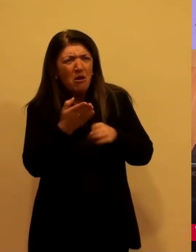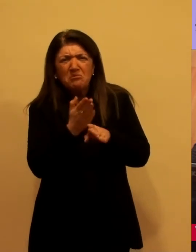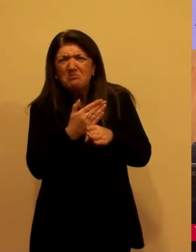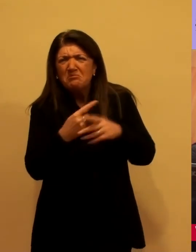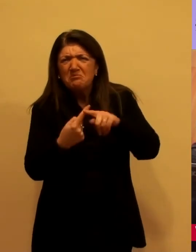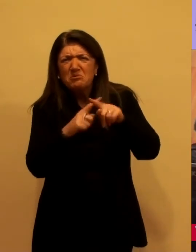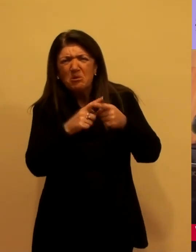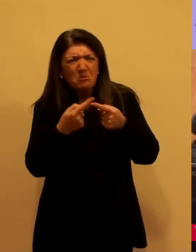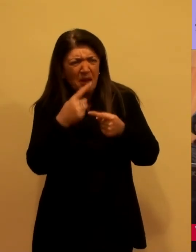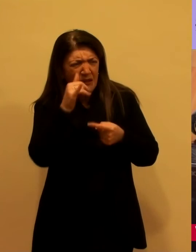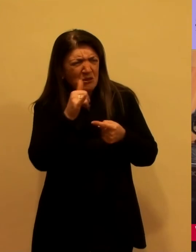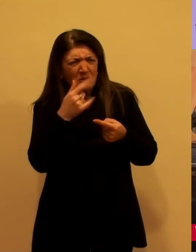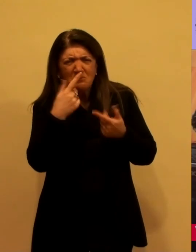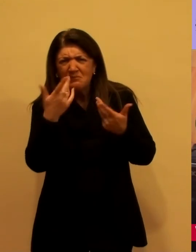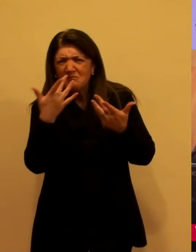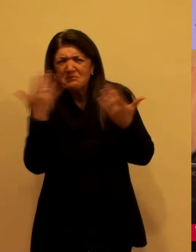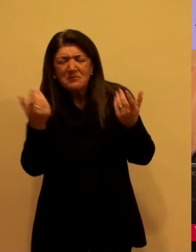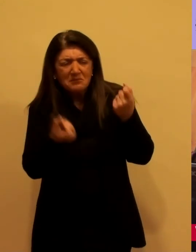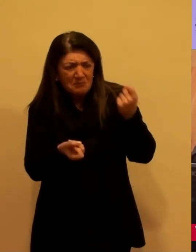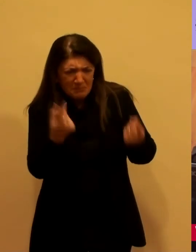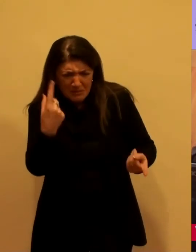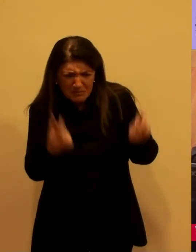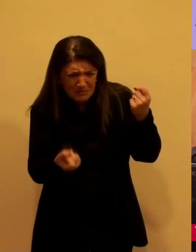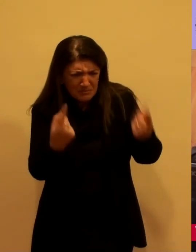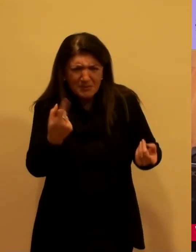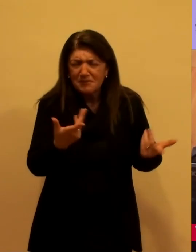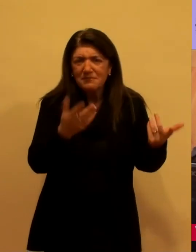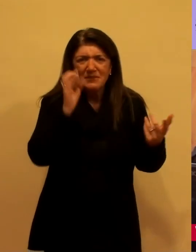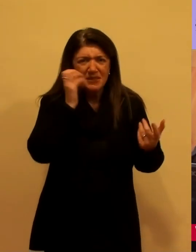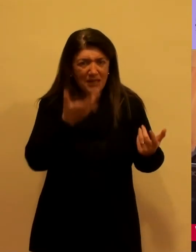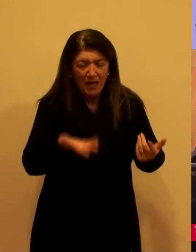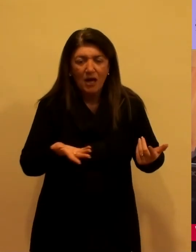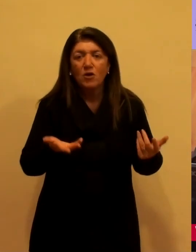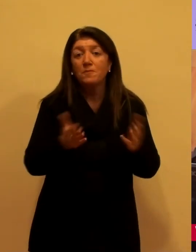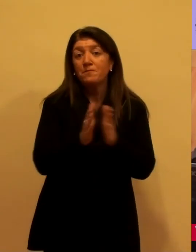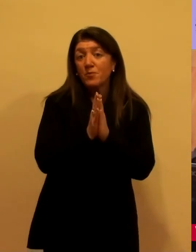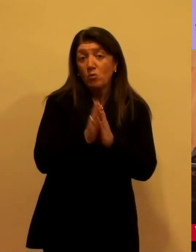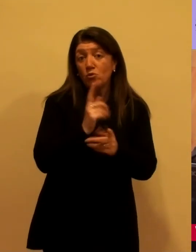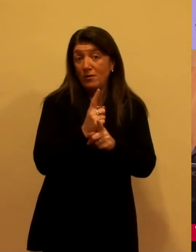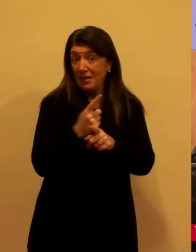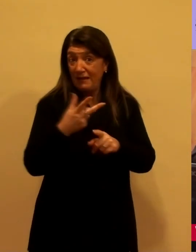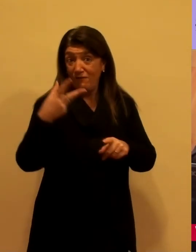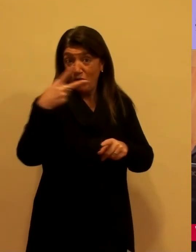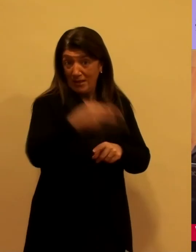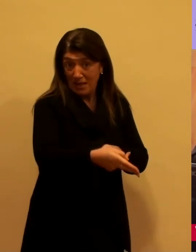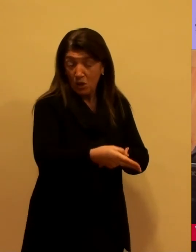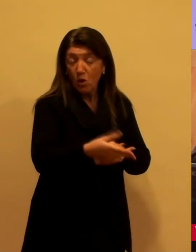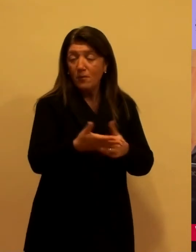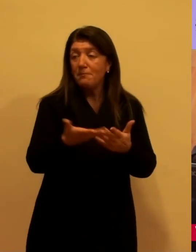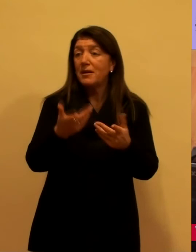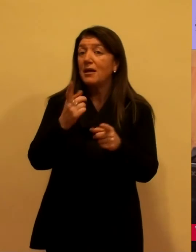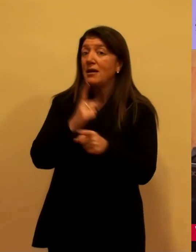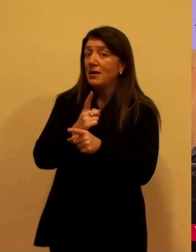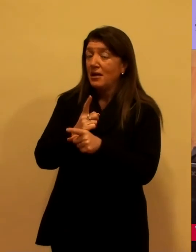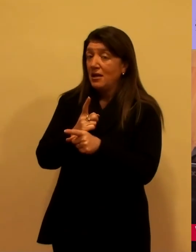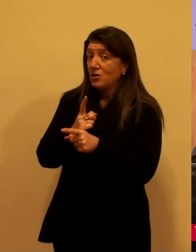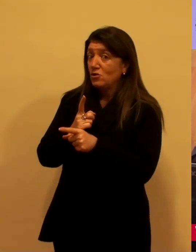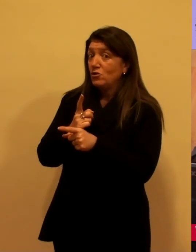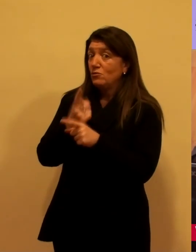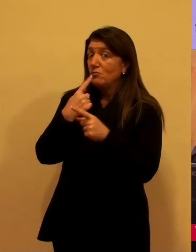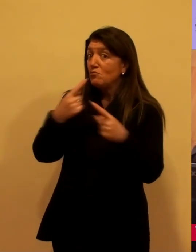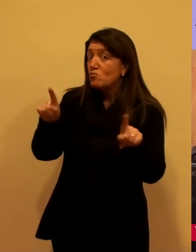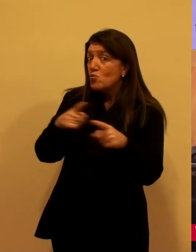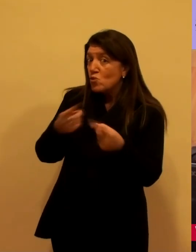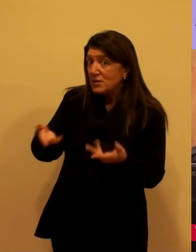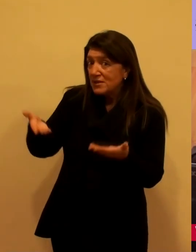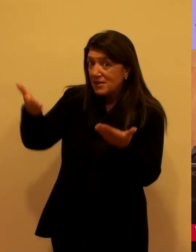qualcosa di simile che spuntava da un tavolo. Senti, io purtroppo ti devo interrompere un attimo perché dobbiamo mandare il brano musicale